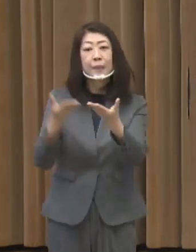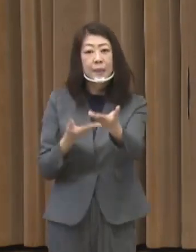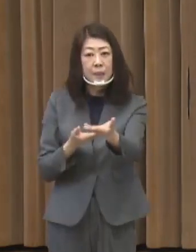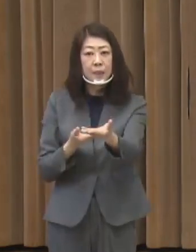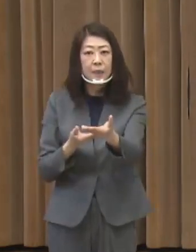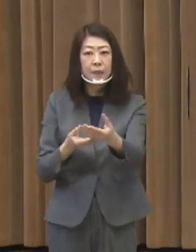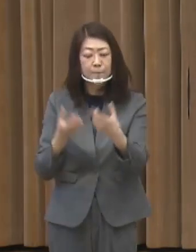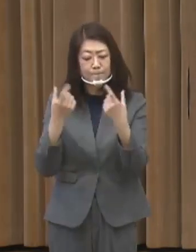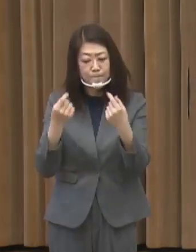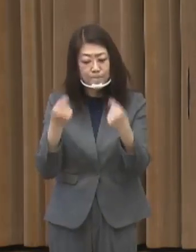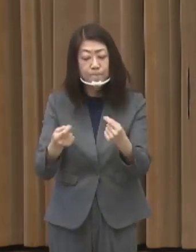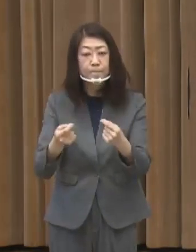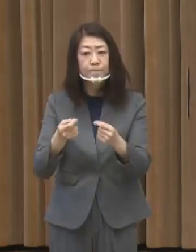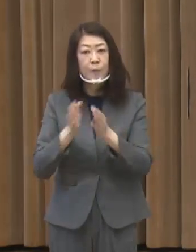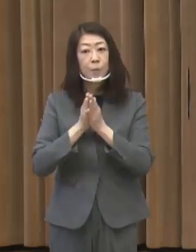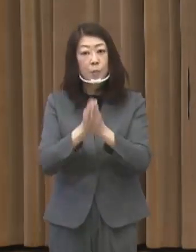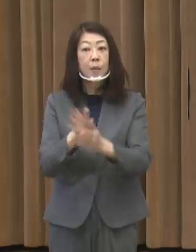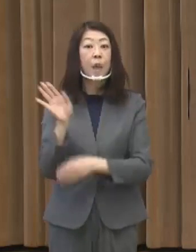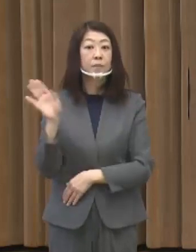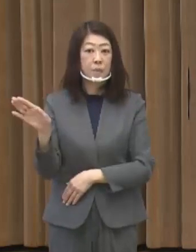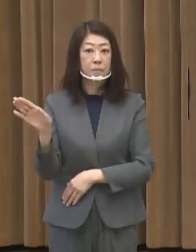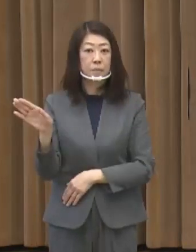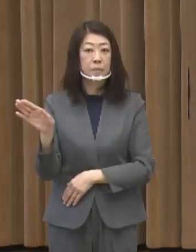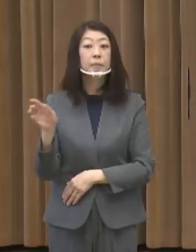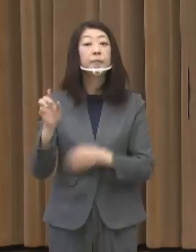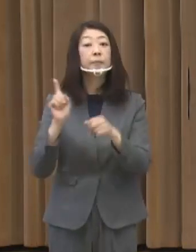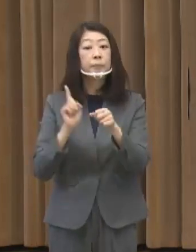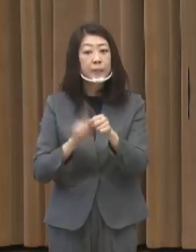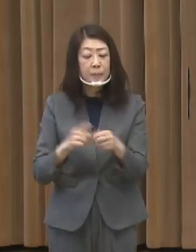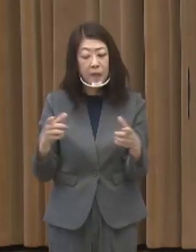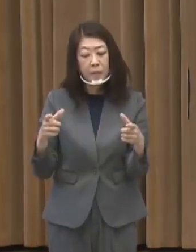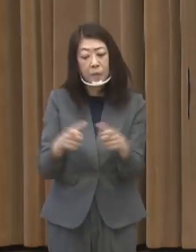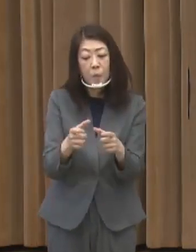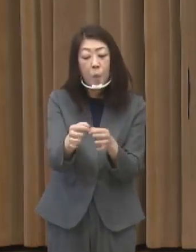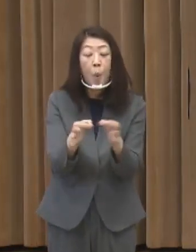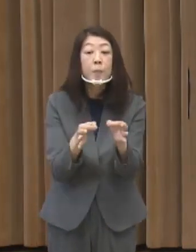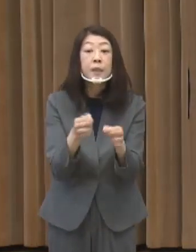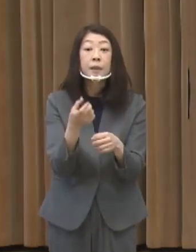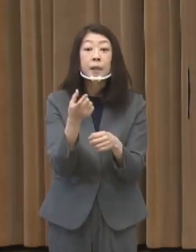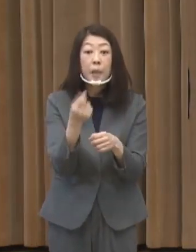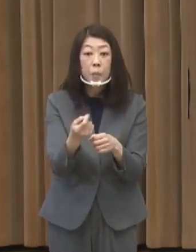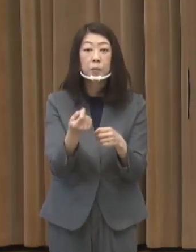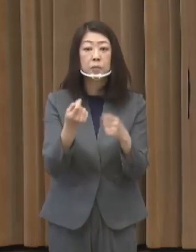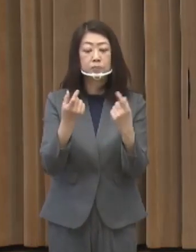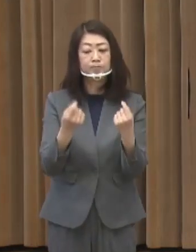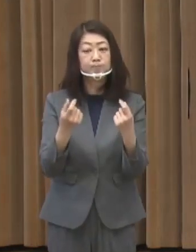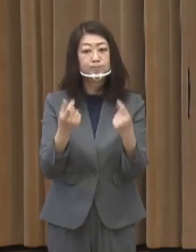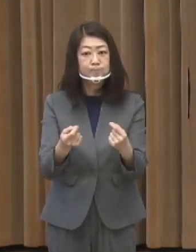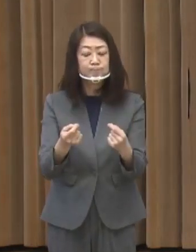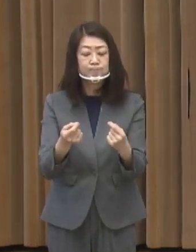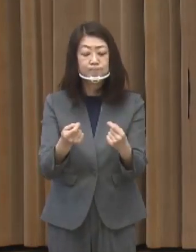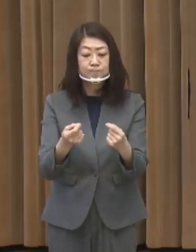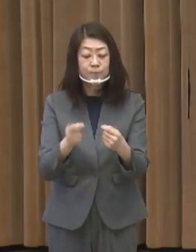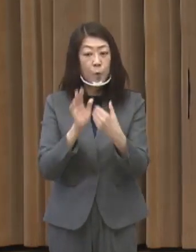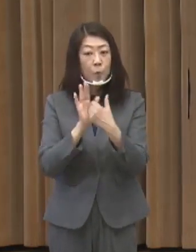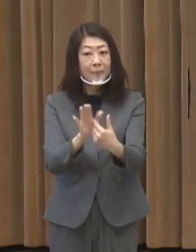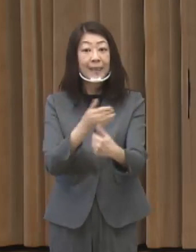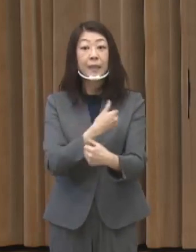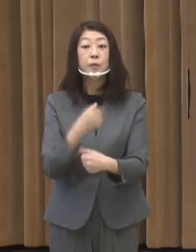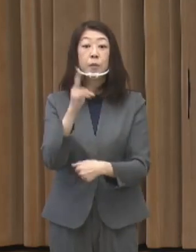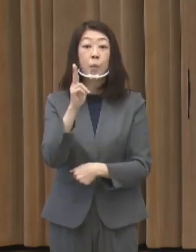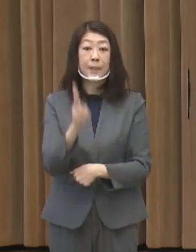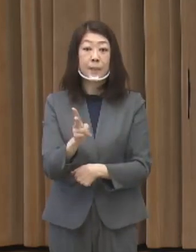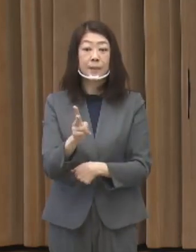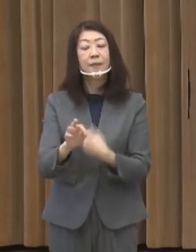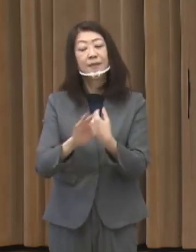求められています。このため、小規模な飲食店であっても徹底した感染防止対策を行えるよう、例えば